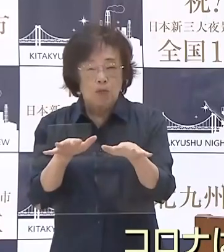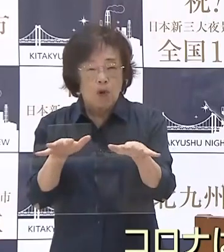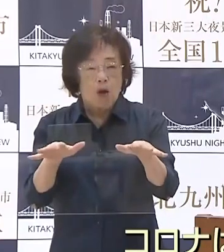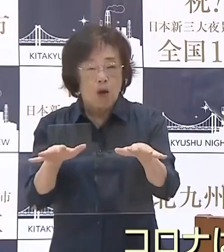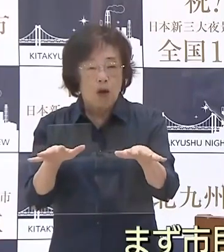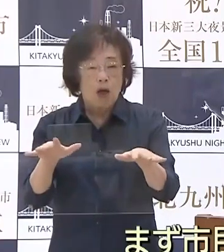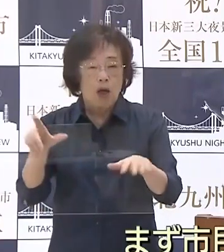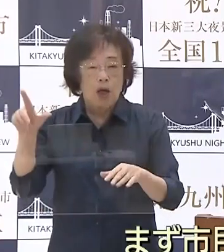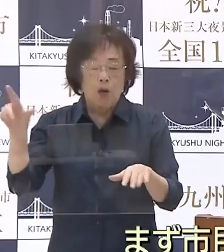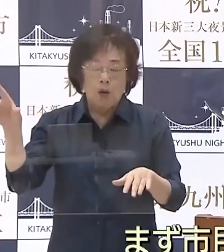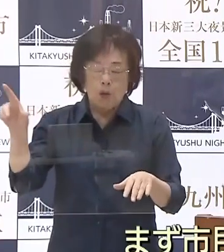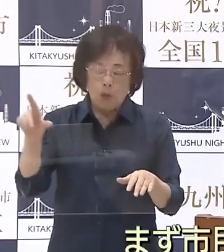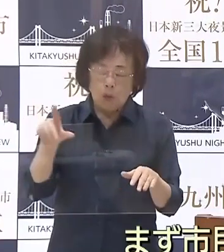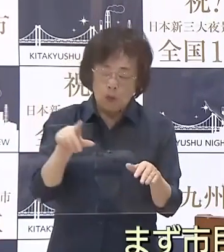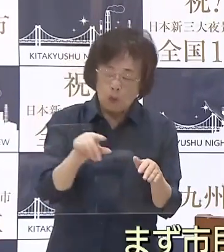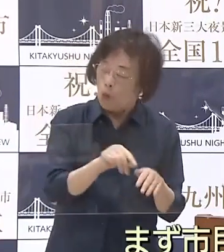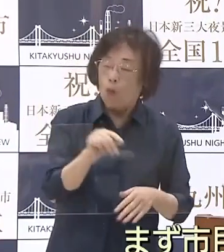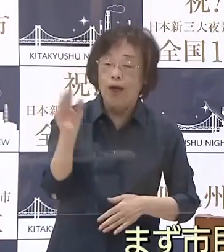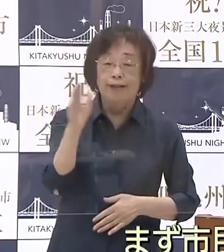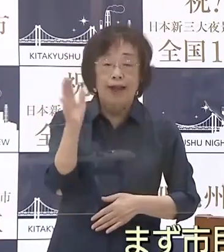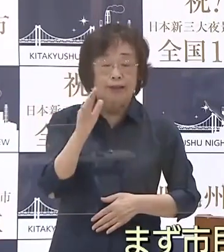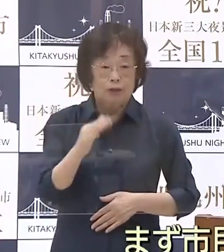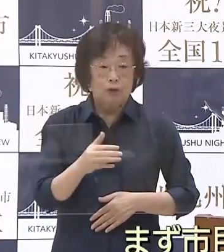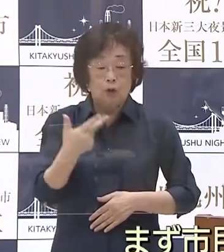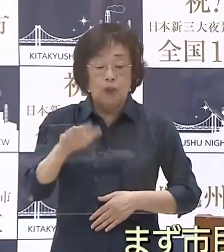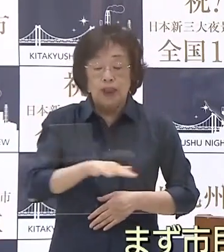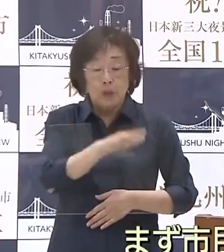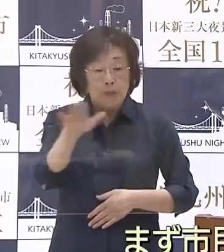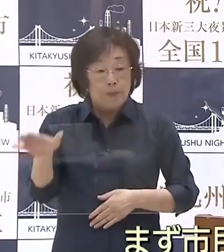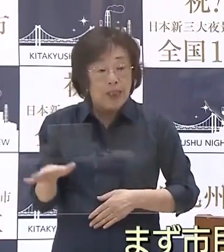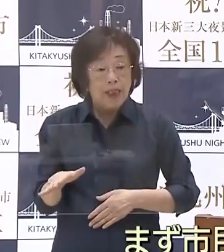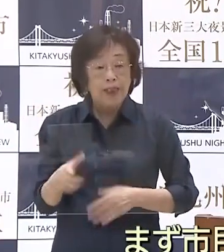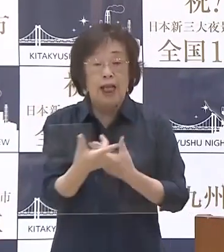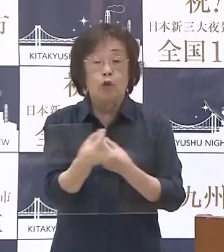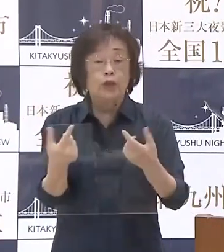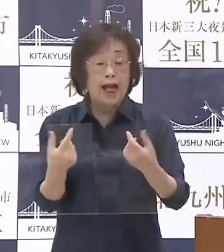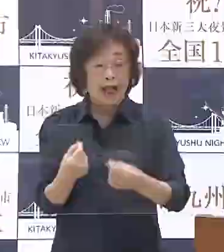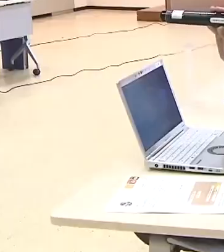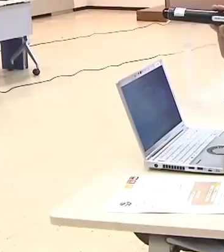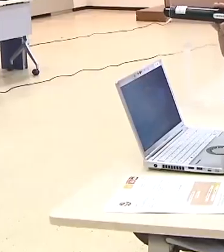認識をまず市民全体で共有することが大事であります。